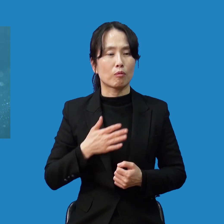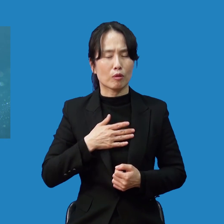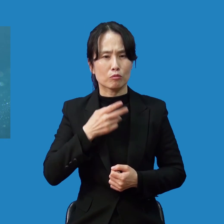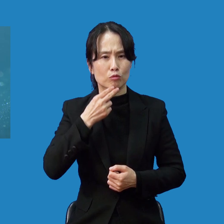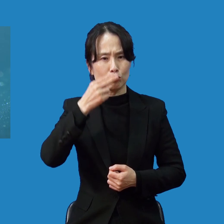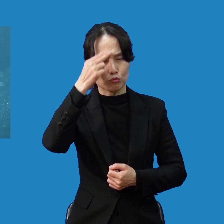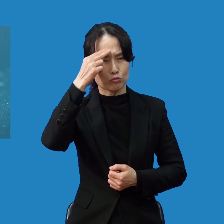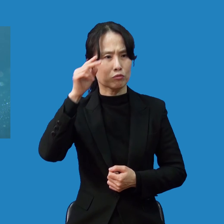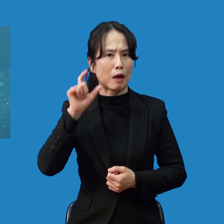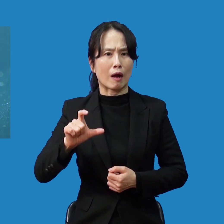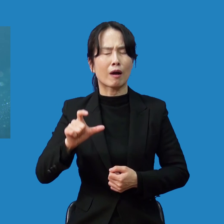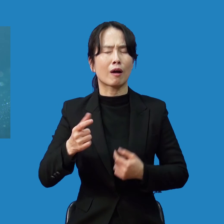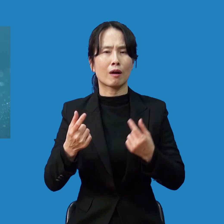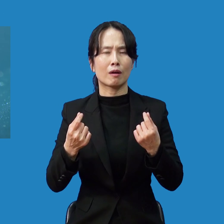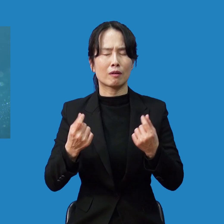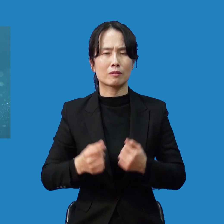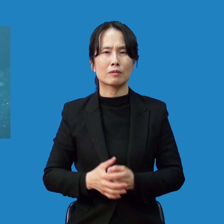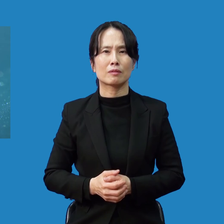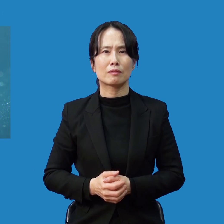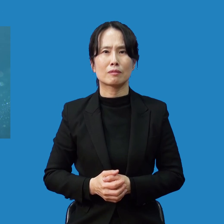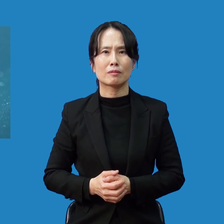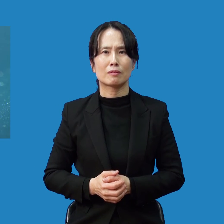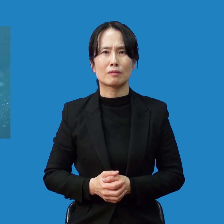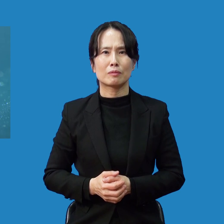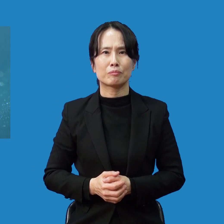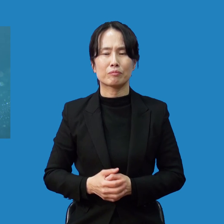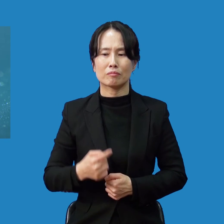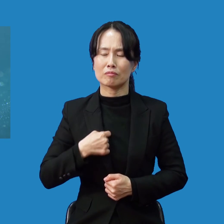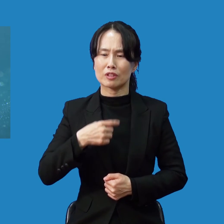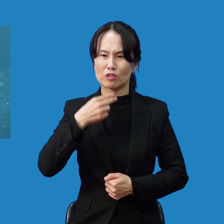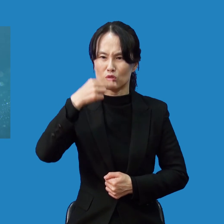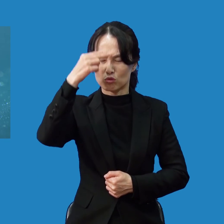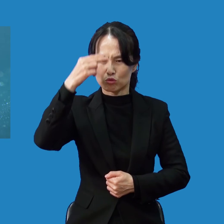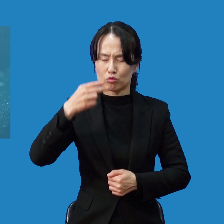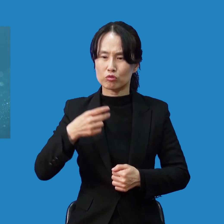아무렇지도 않았습니다. 제가 술 마시기 시작하면 엄청날 겁니다.